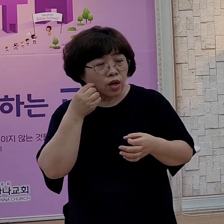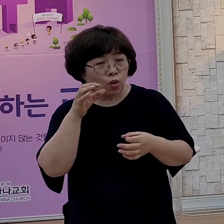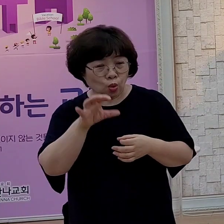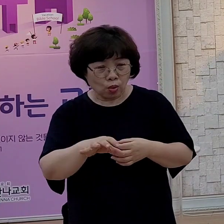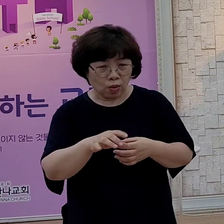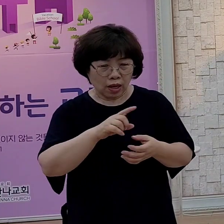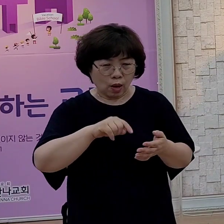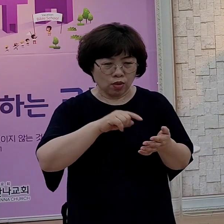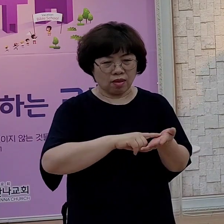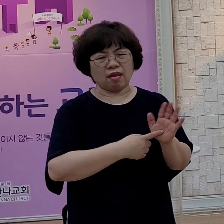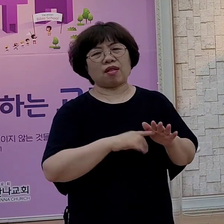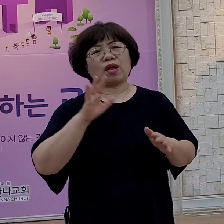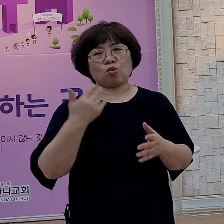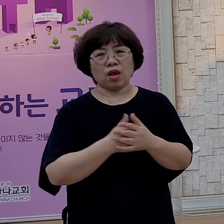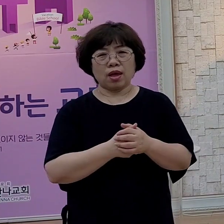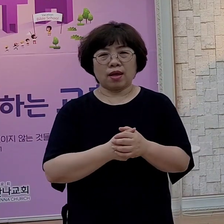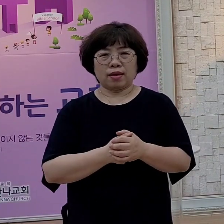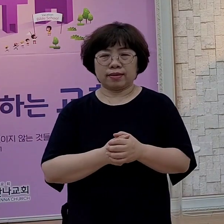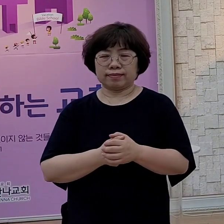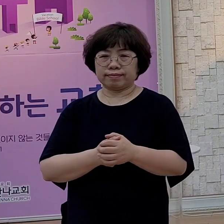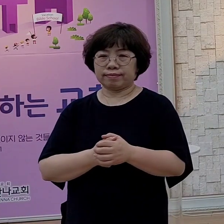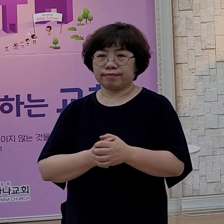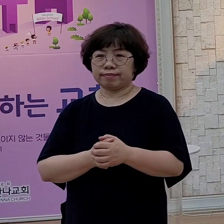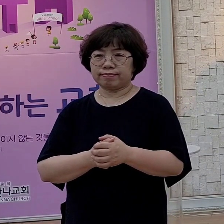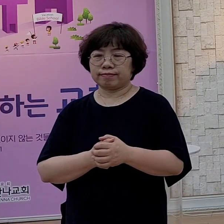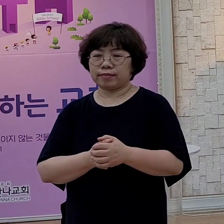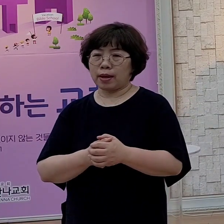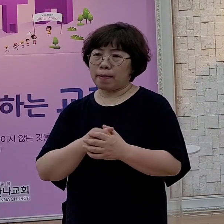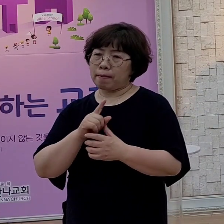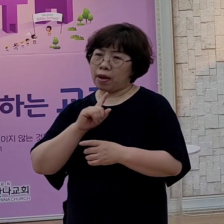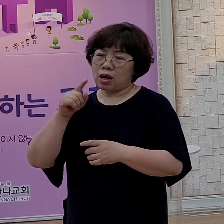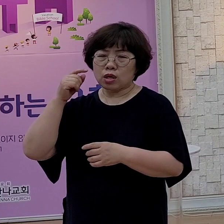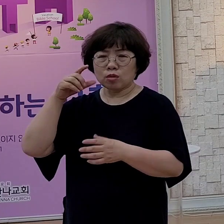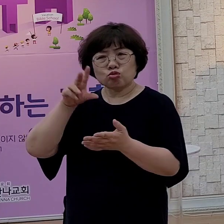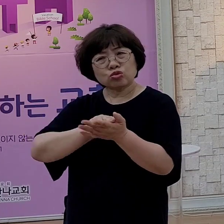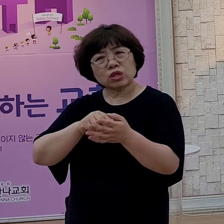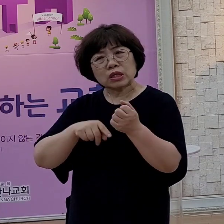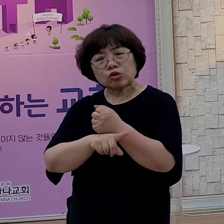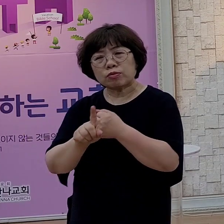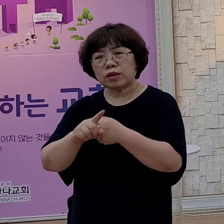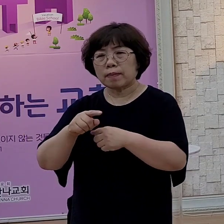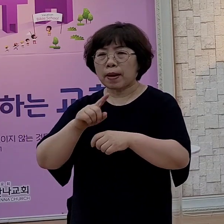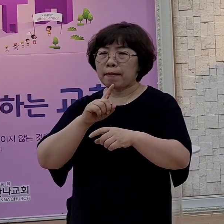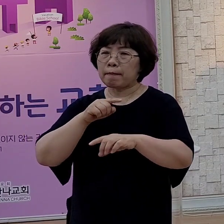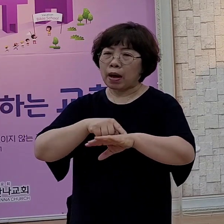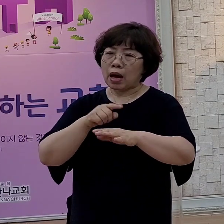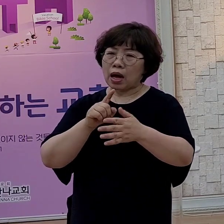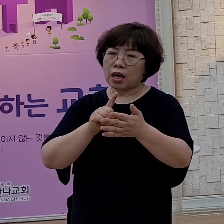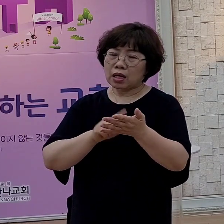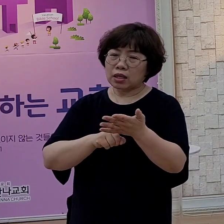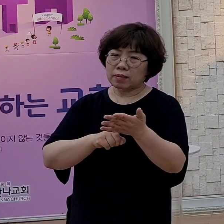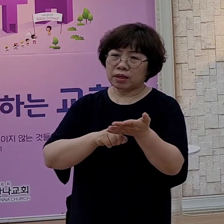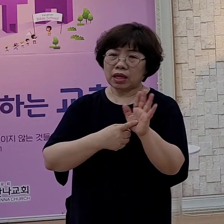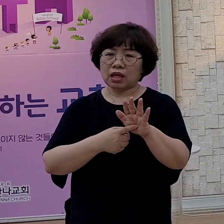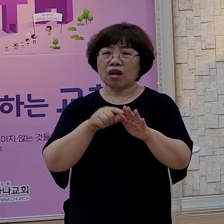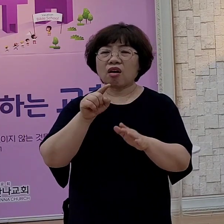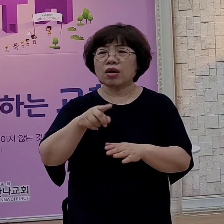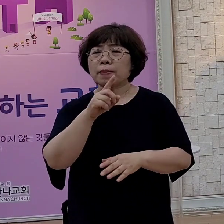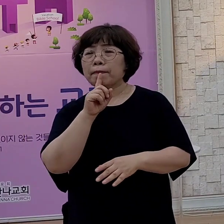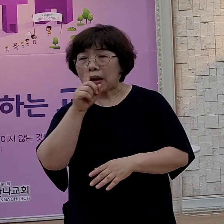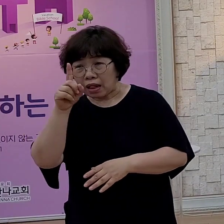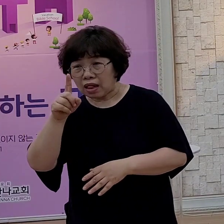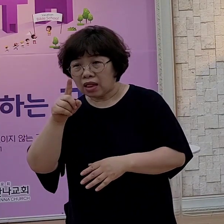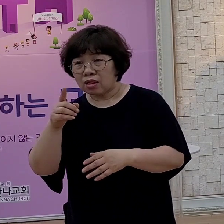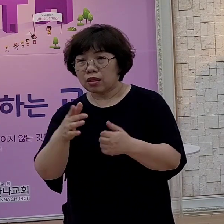말이죠. 말로, 행실로. 이게 왜 말이 왜 문제예요? 우리 마음에서 나오고 마음이 본질이에요.